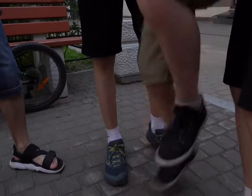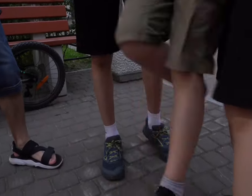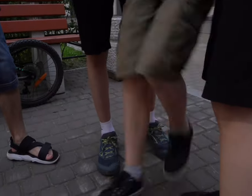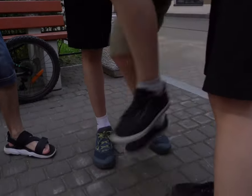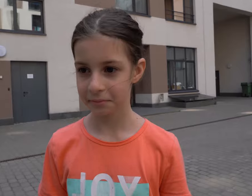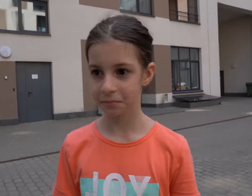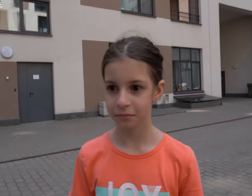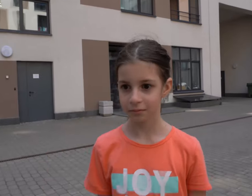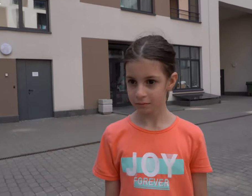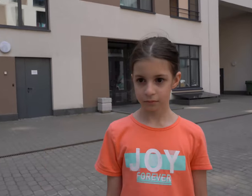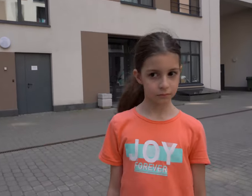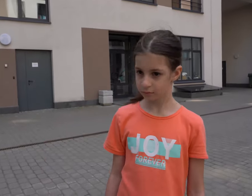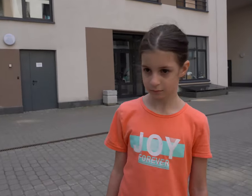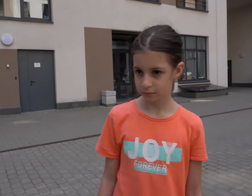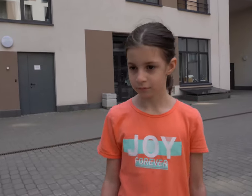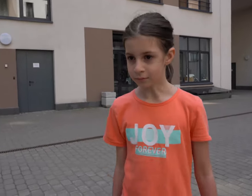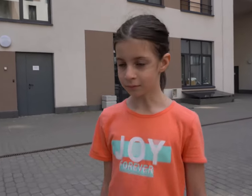Давай, давай.